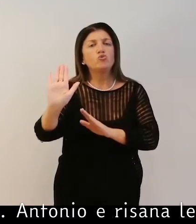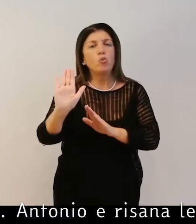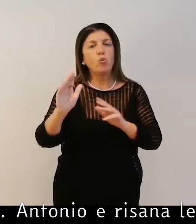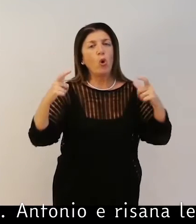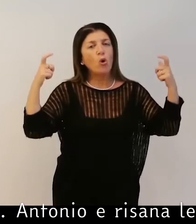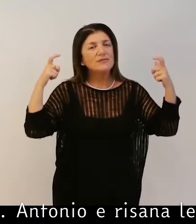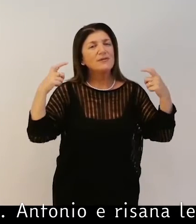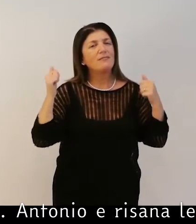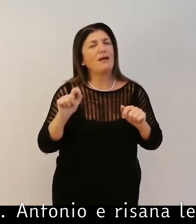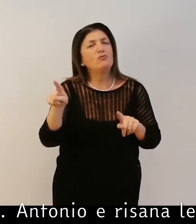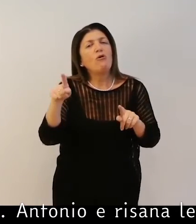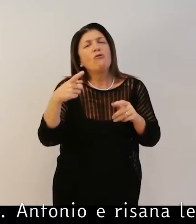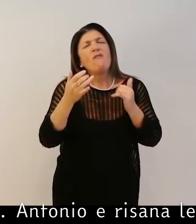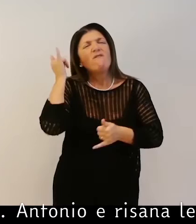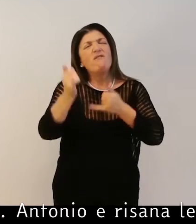demoni.